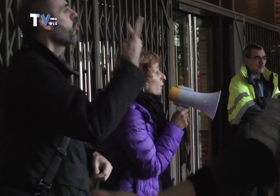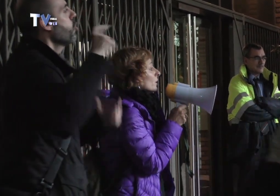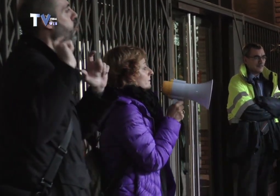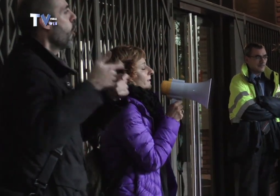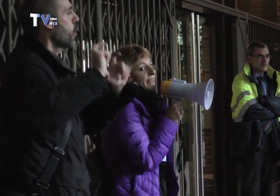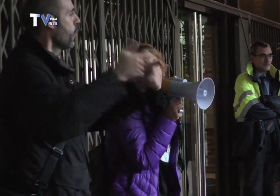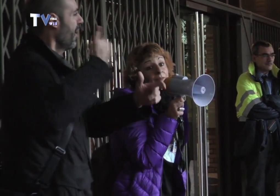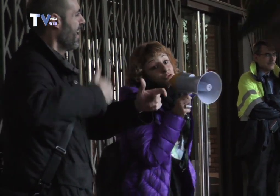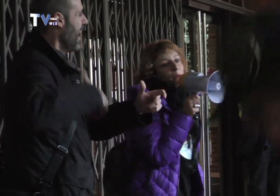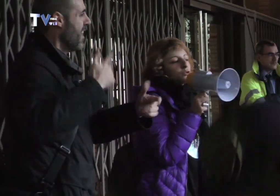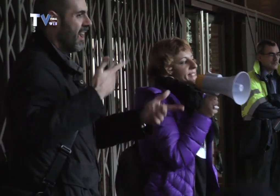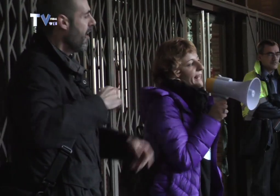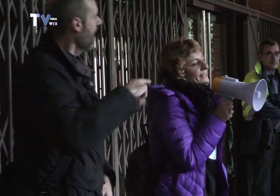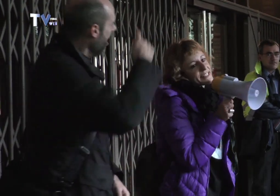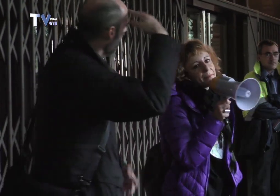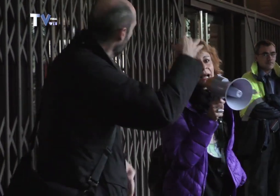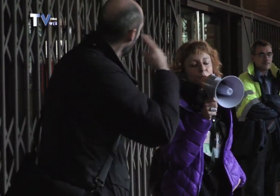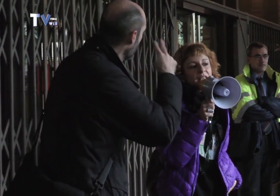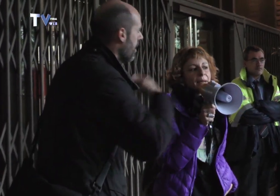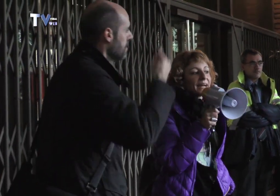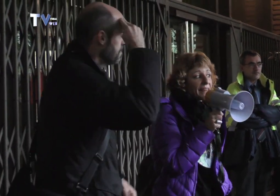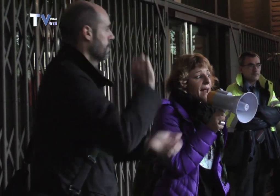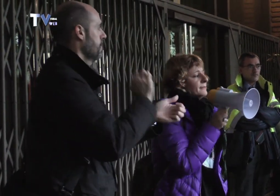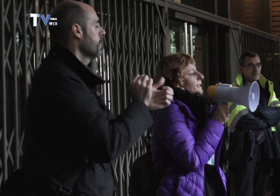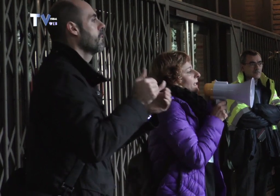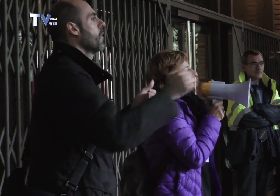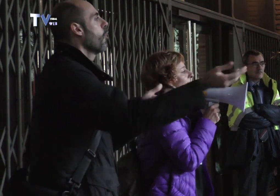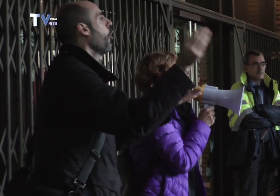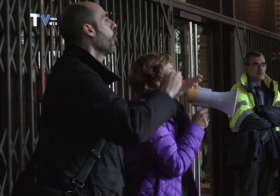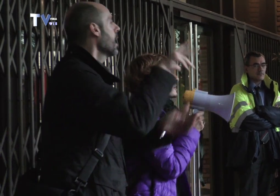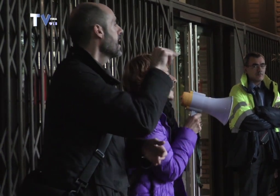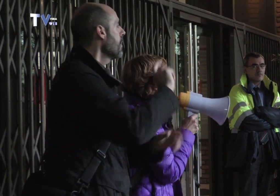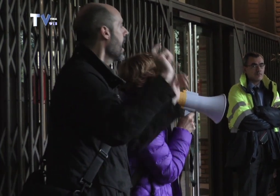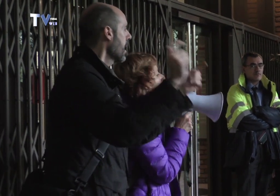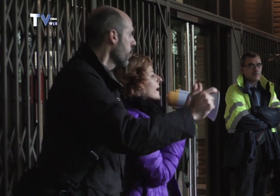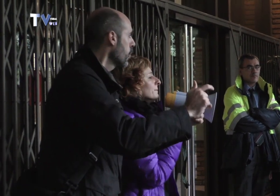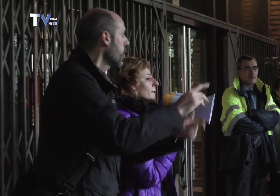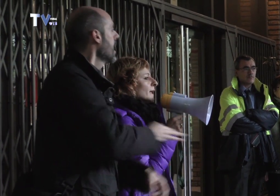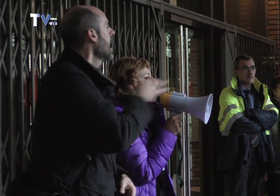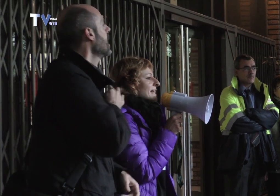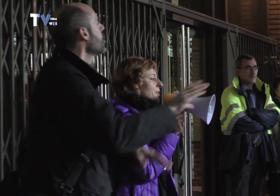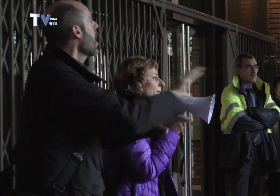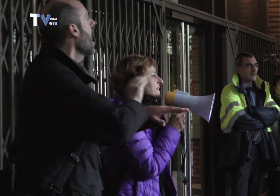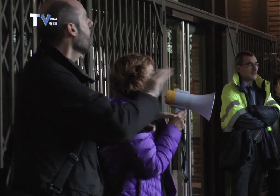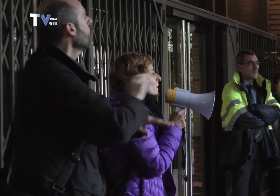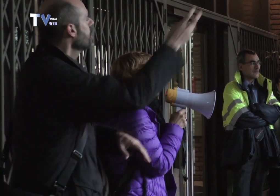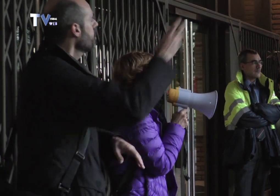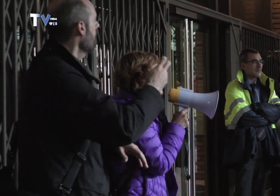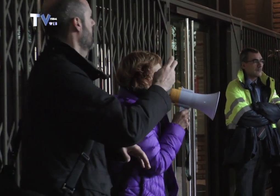tardor, que suposo que serà el desembre, potser per Nadal. També la senyora consellera, la senyora Meritxell Ruiz, estem